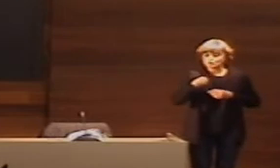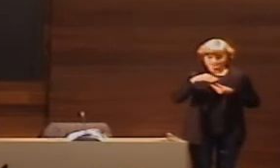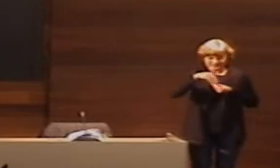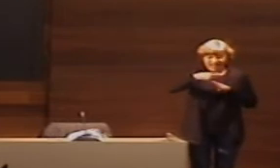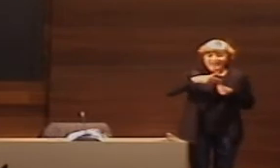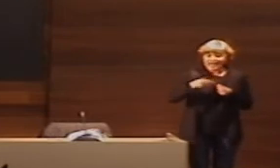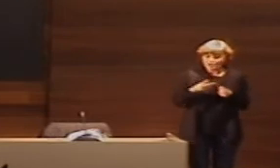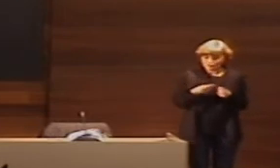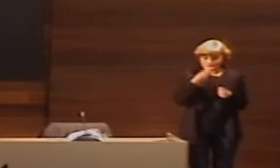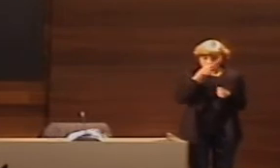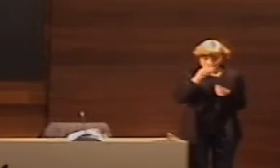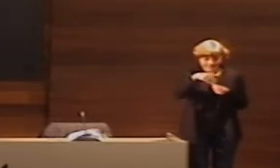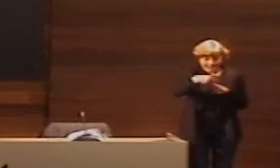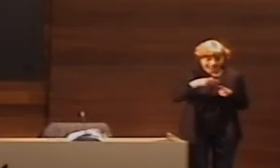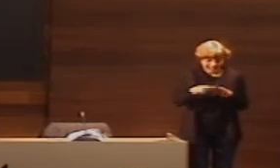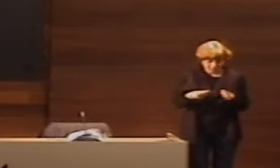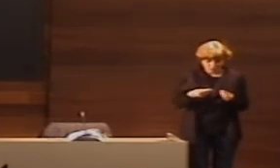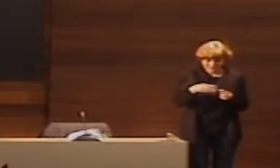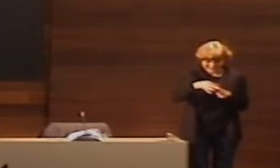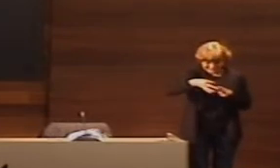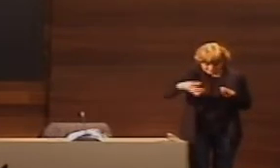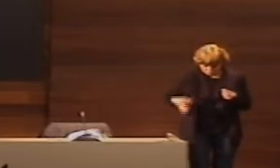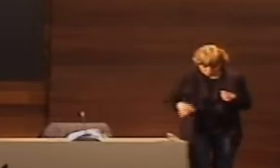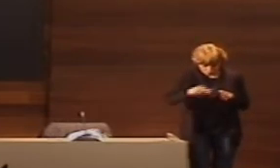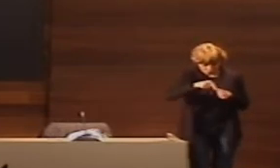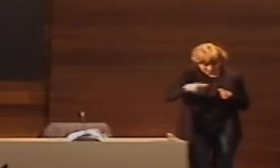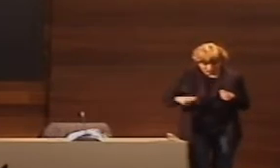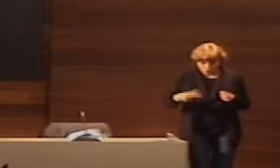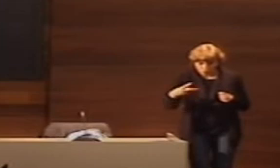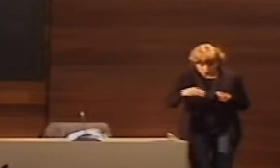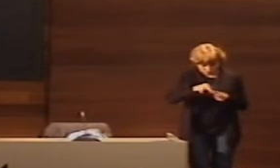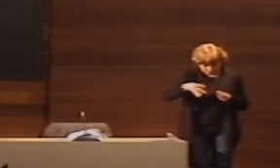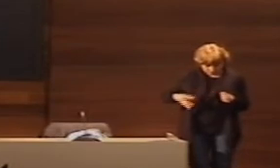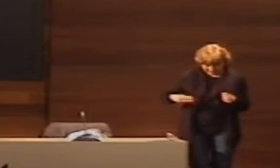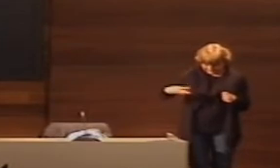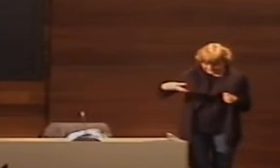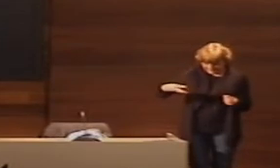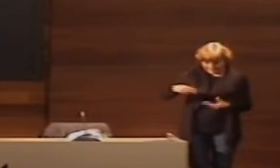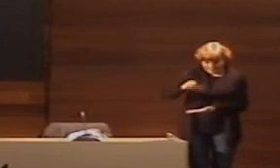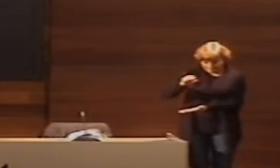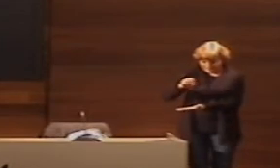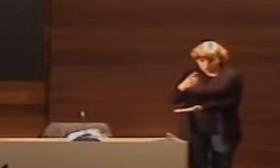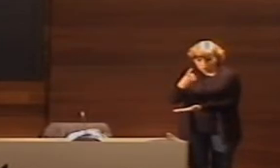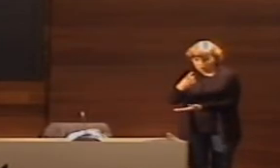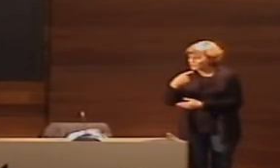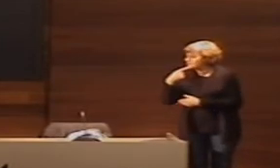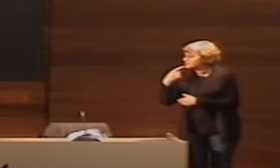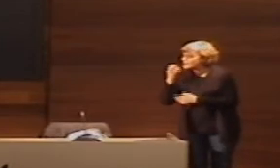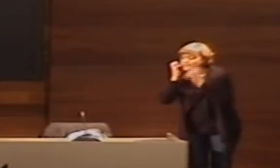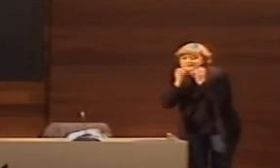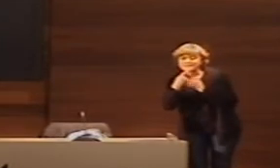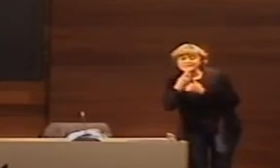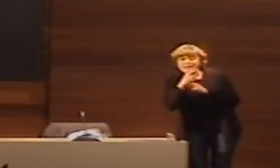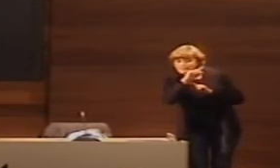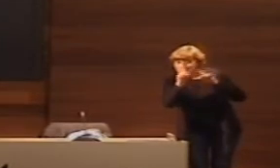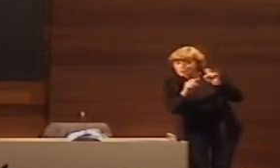me salen una cantidad de basura enorme. Y si haces unas alubias, no tienes basura. ¿Sí? ¿Tiene alguna pregunta en concreto?